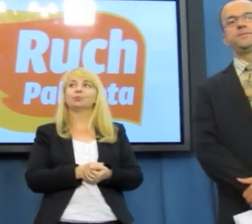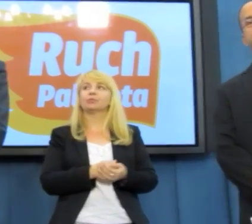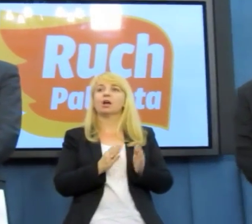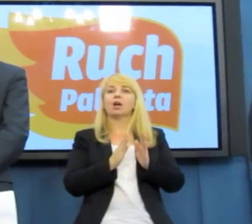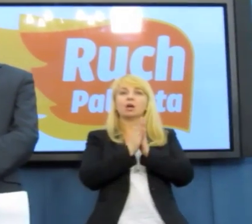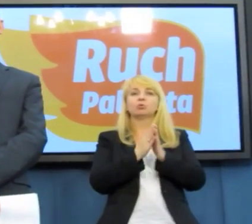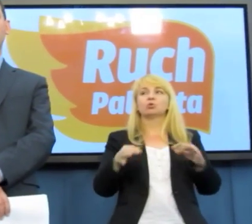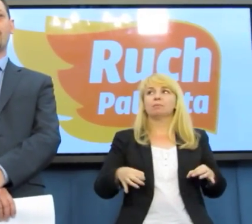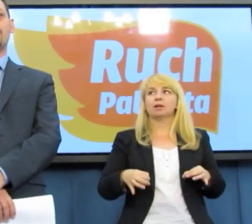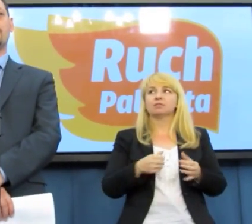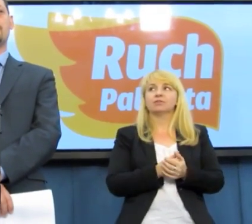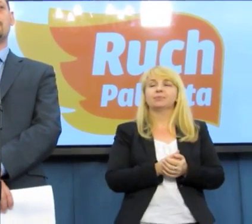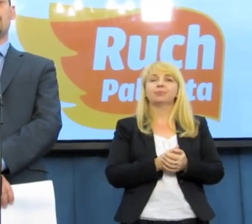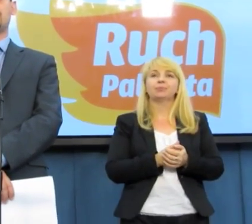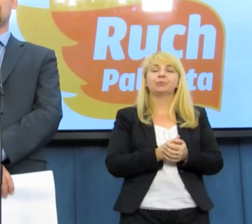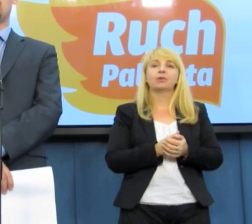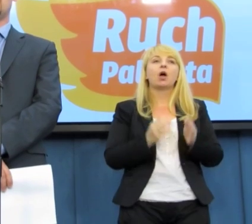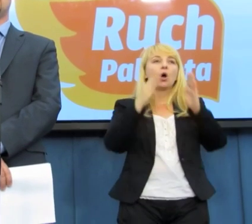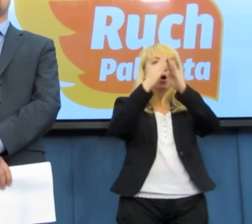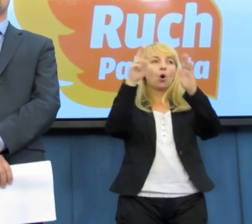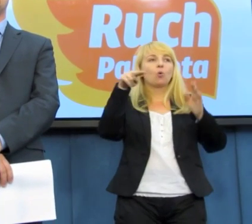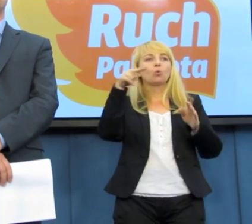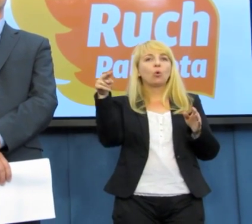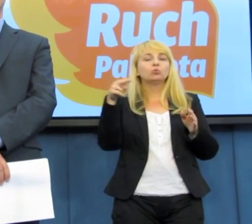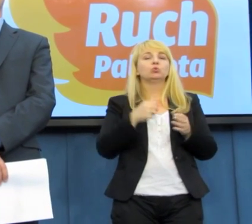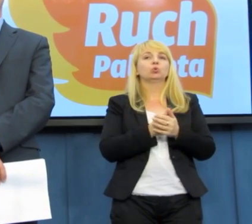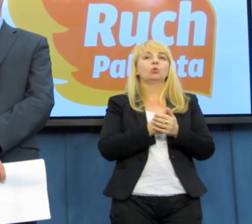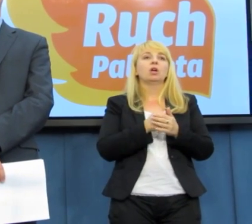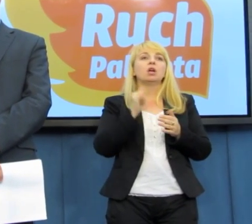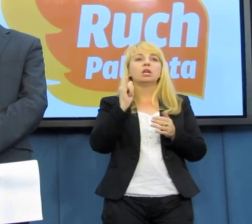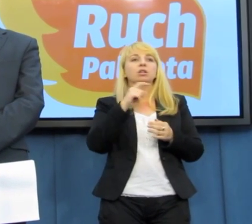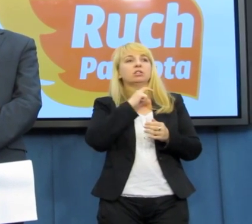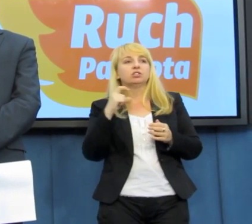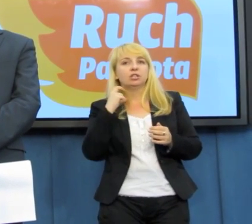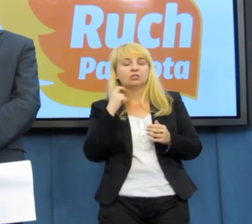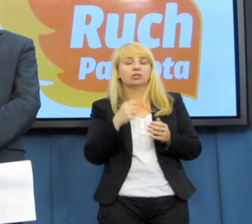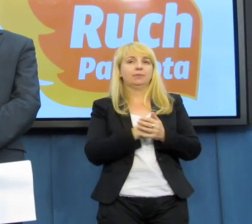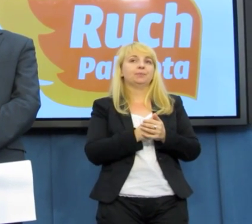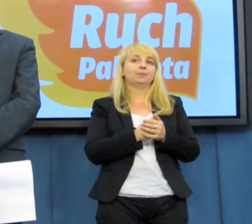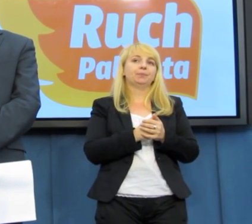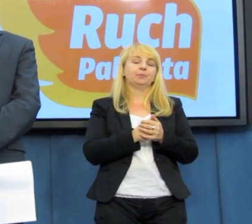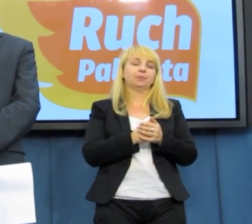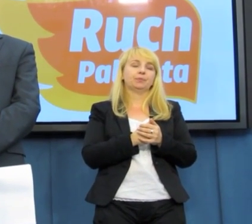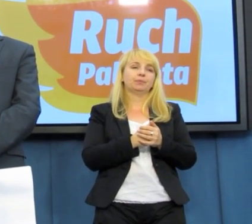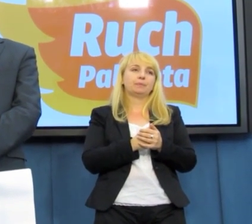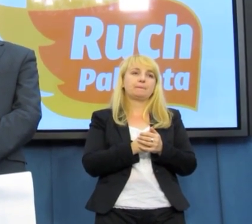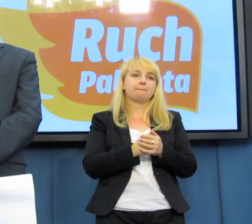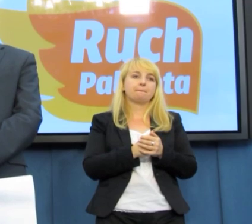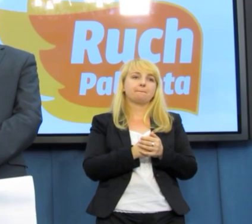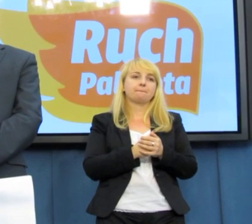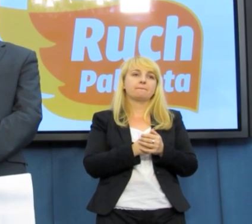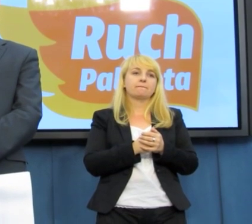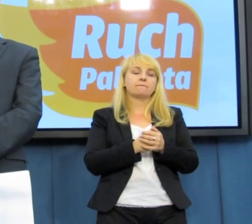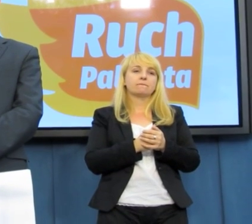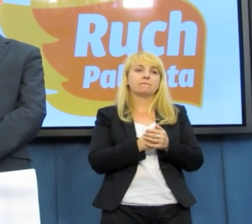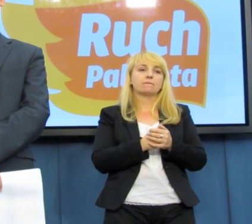Proszę Państwa, Kościół katolicki i kler, bo mam tu na myśli oczywiście Kościół